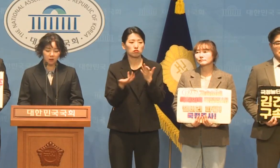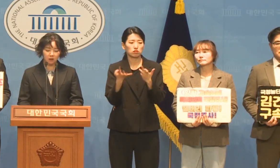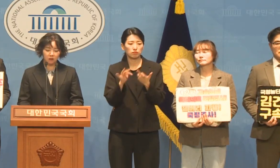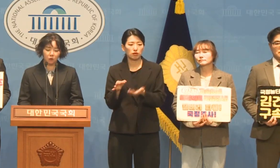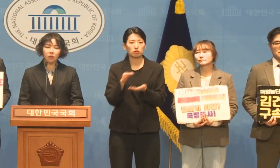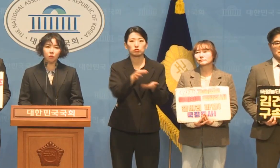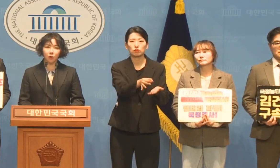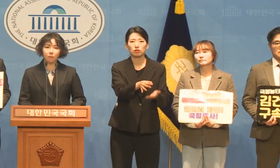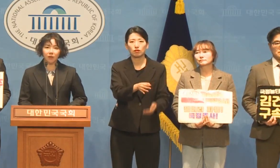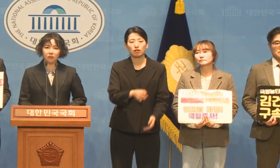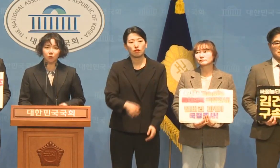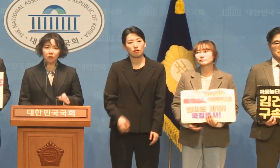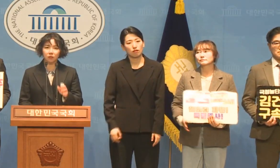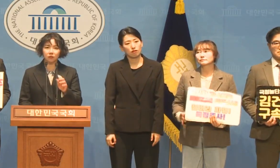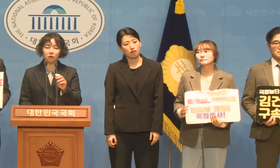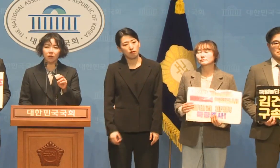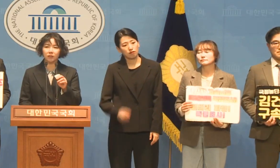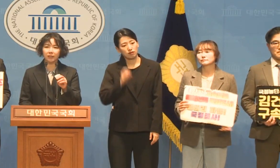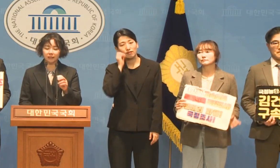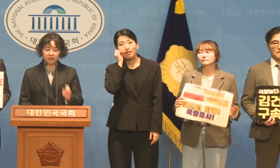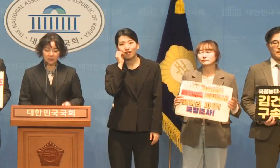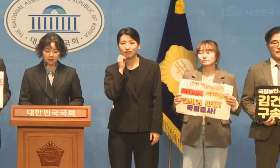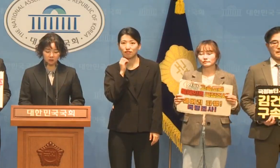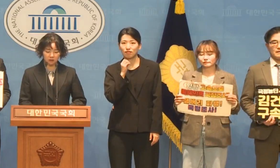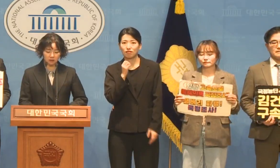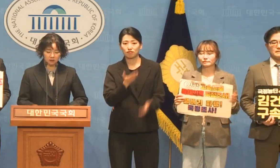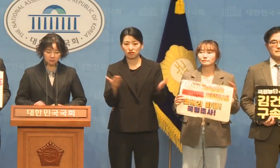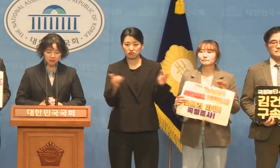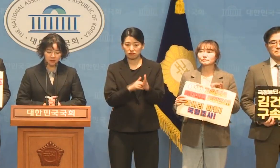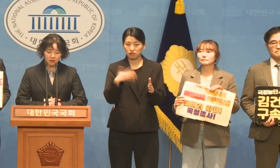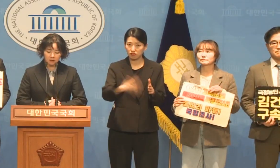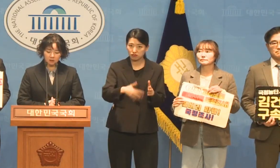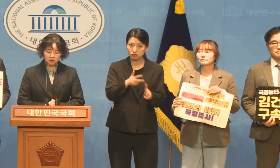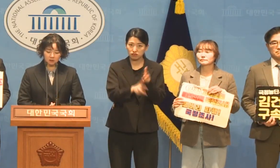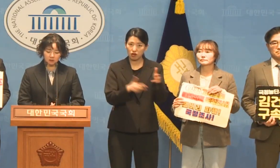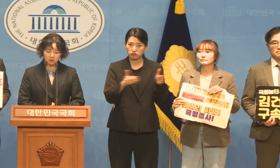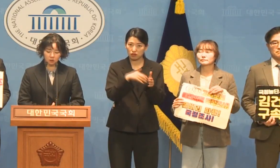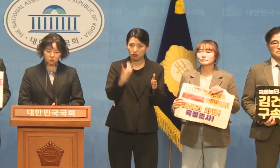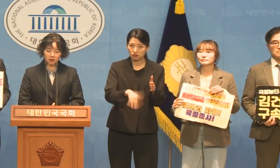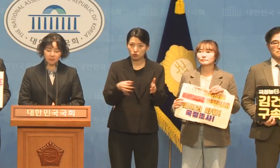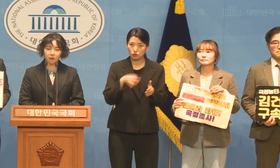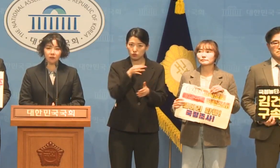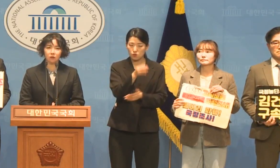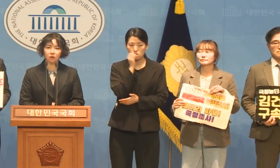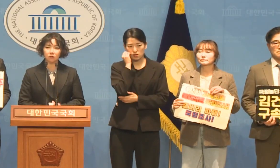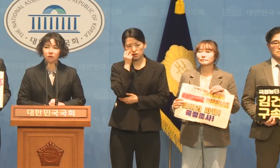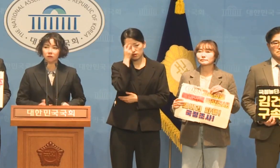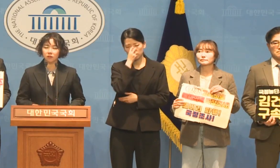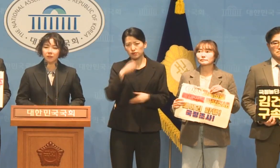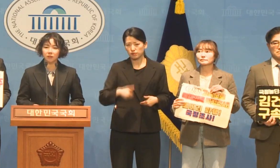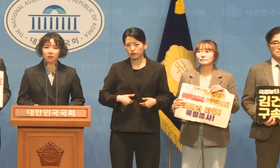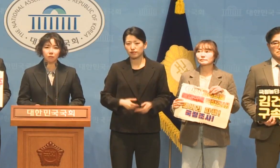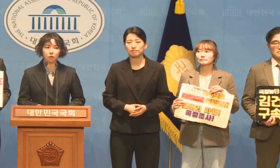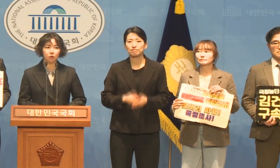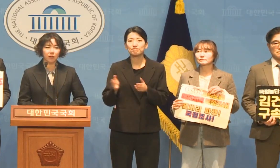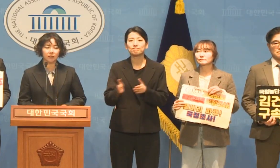그야말로 여기도 한번 같이 조사를 들어가야 되지 않을까 그런 생각이 듭니다. 다음은 그 여주 양평에서 그 시민들의 분노를 가장 잘